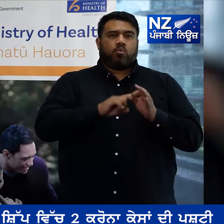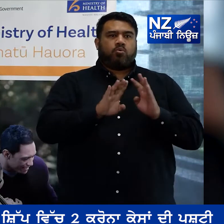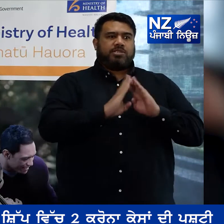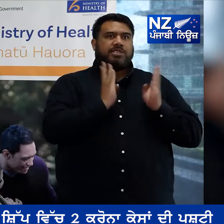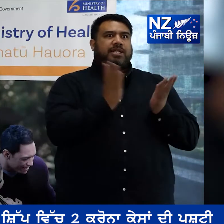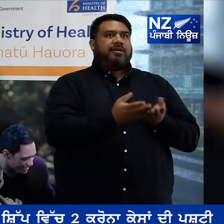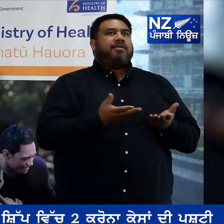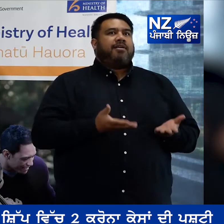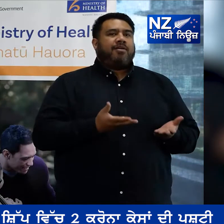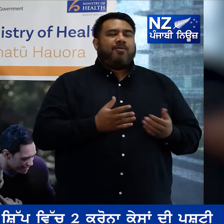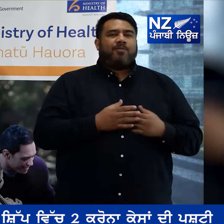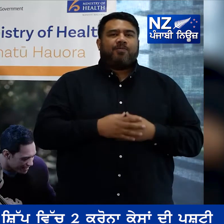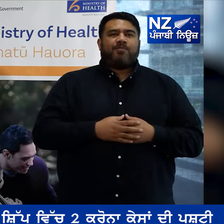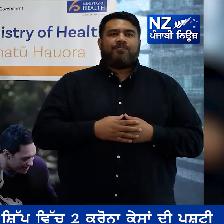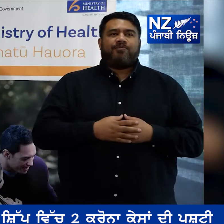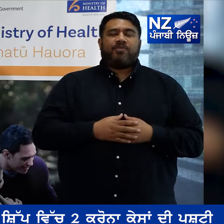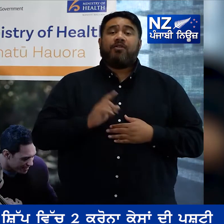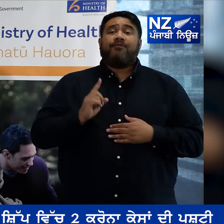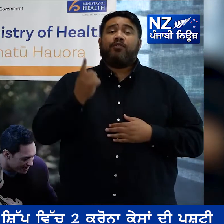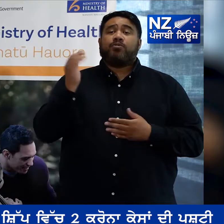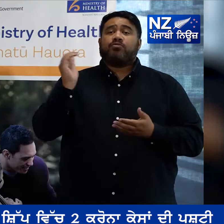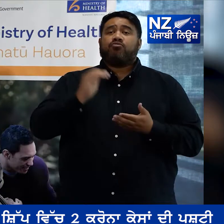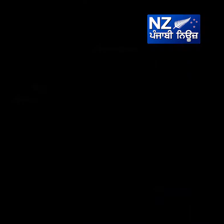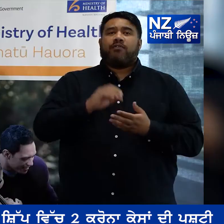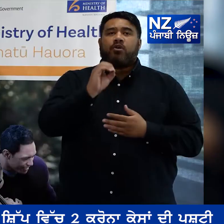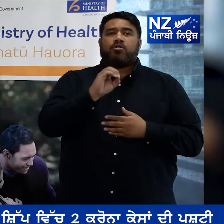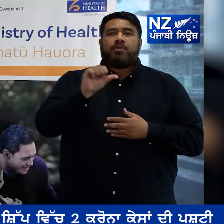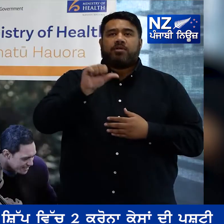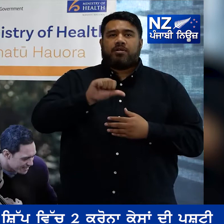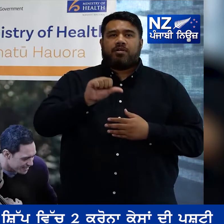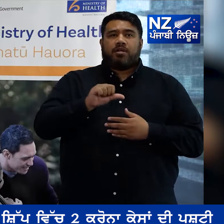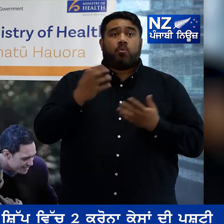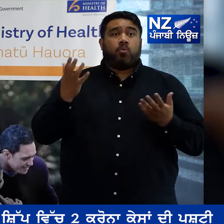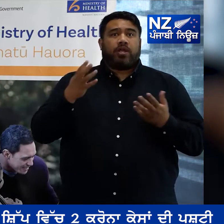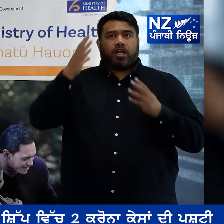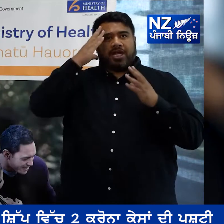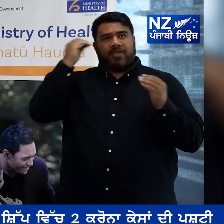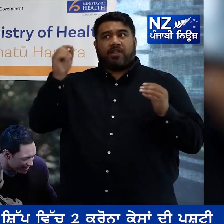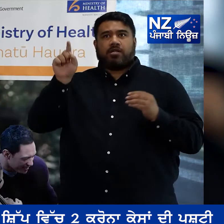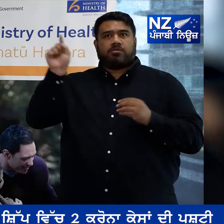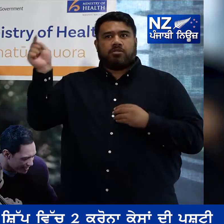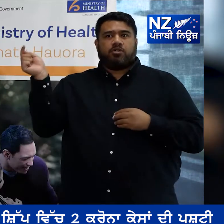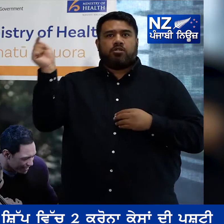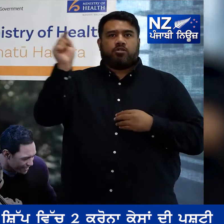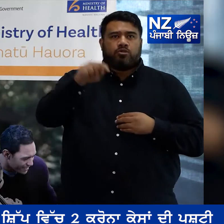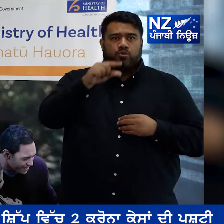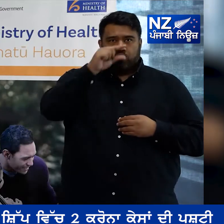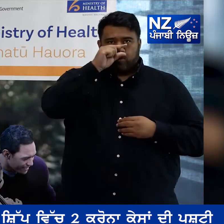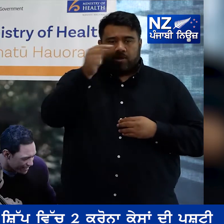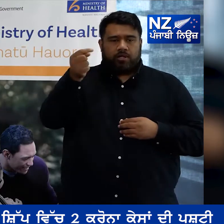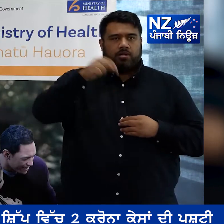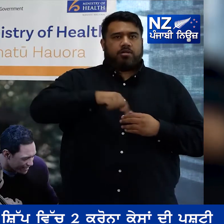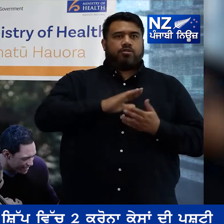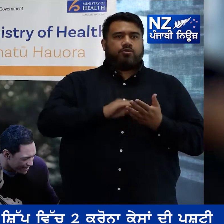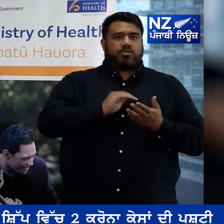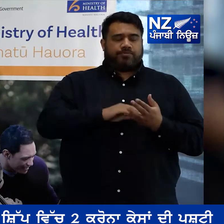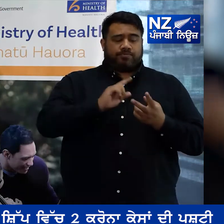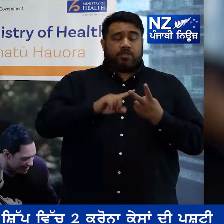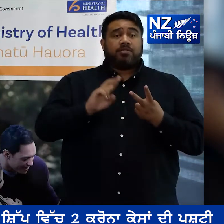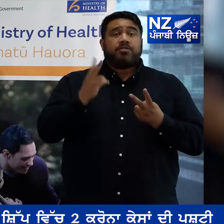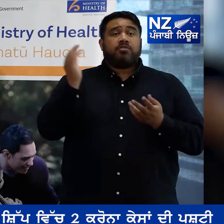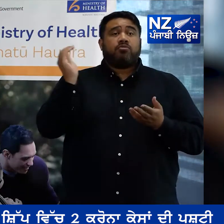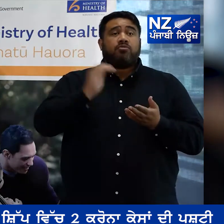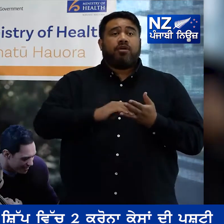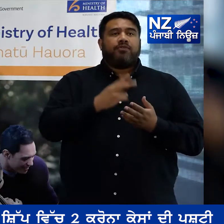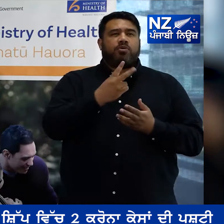cases arrived on the 19th of October from the Netherlands via Dubai and the second arrived on the 21st of October